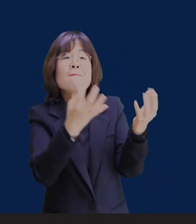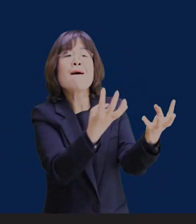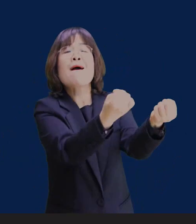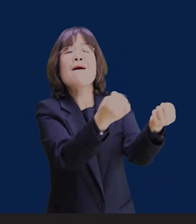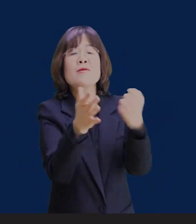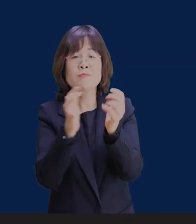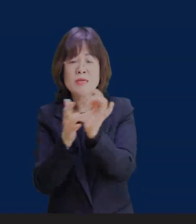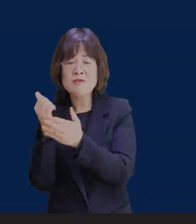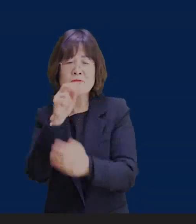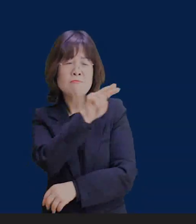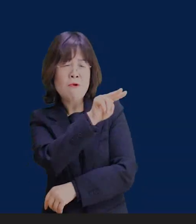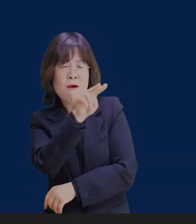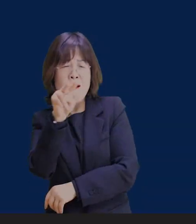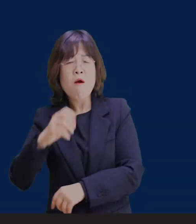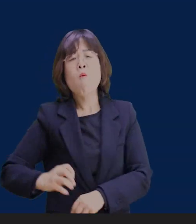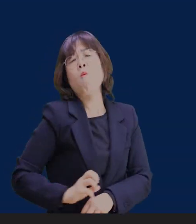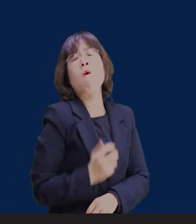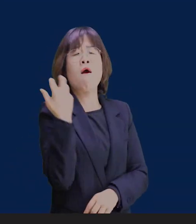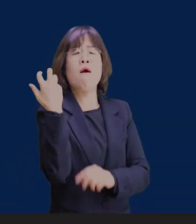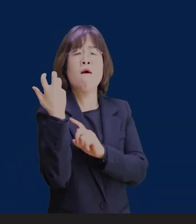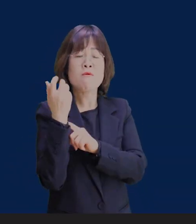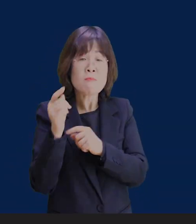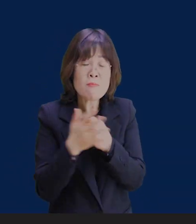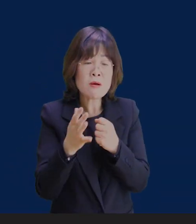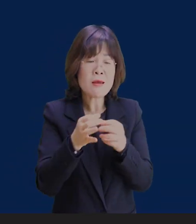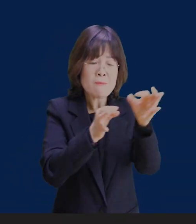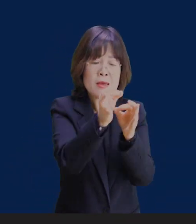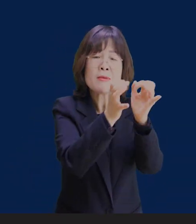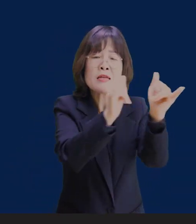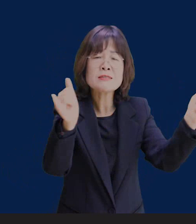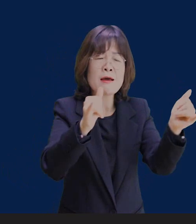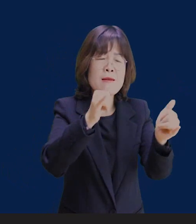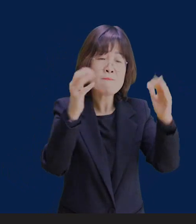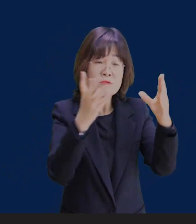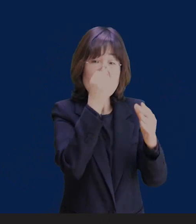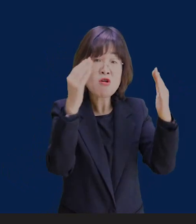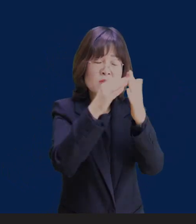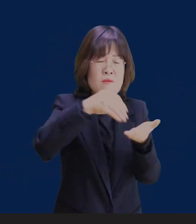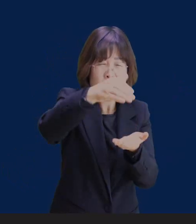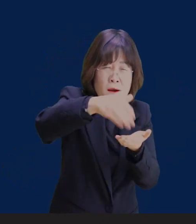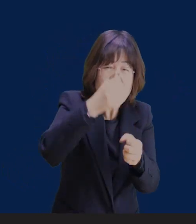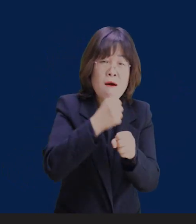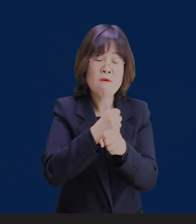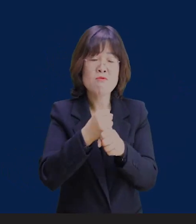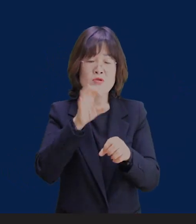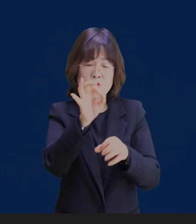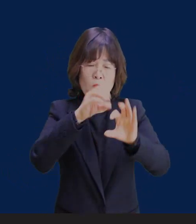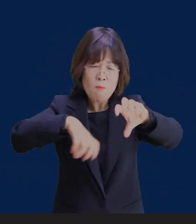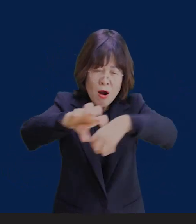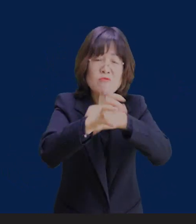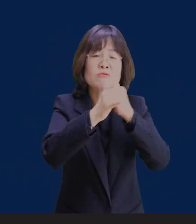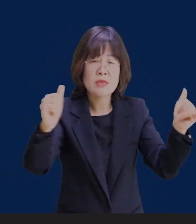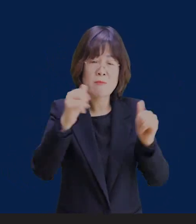예수님이 분노하셨던 것입니다. 그래서 매매하는 상인들을 성전에서 쫓아내시고 환전상과 비둘기